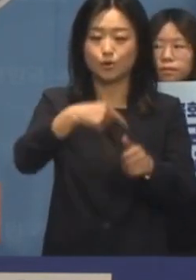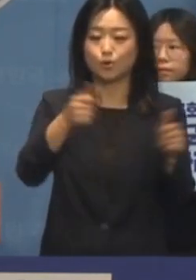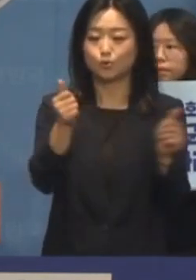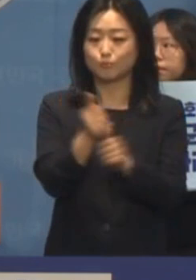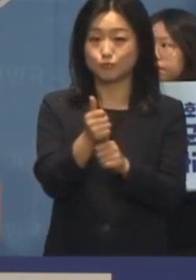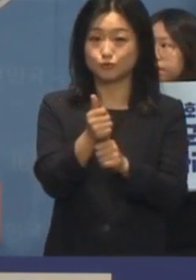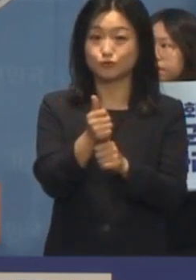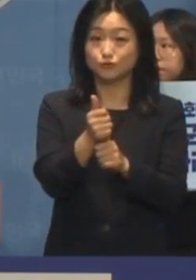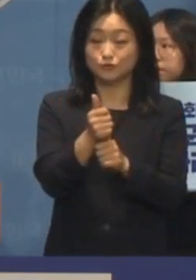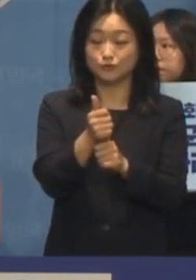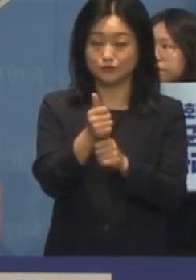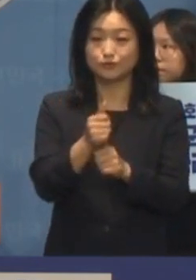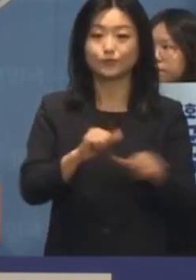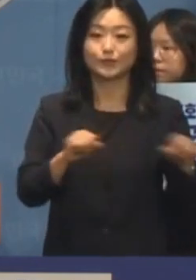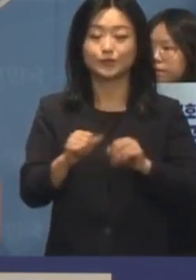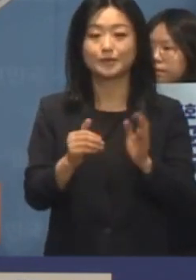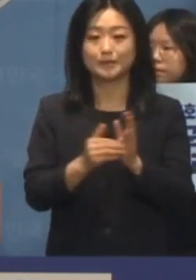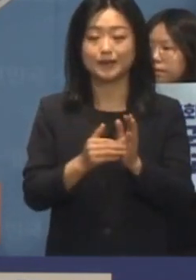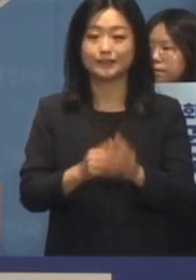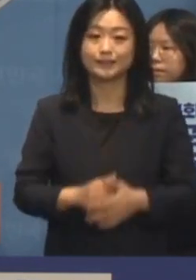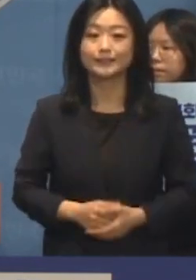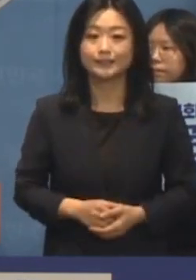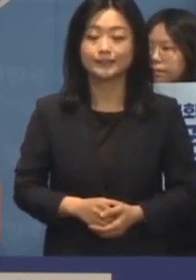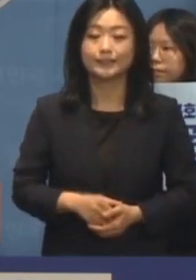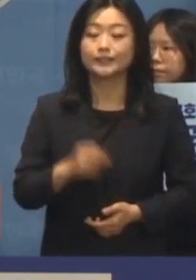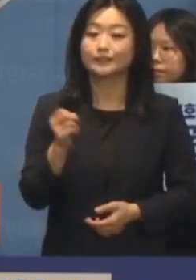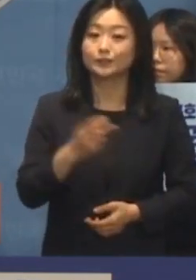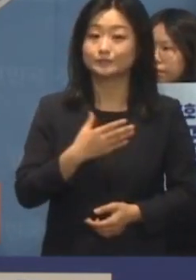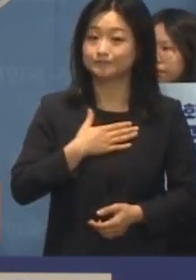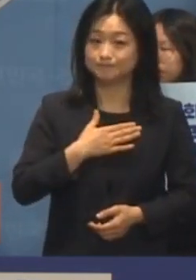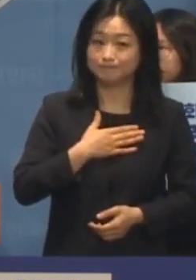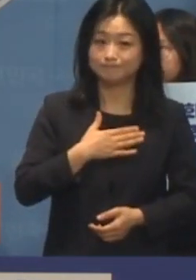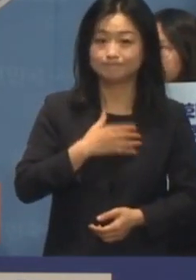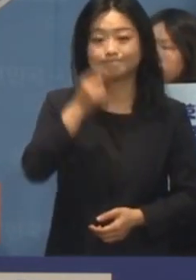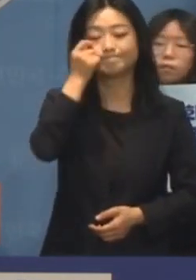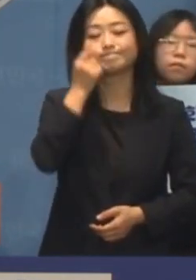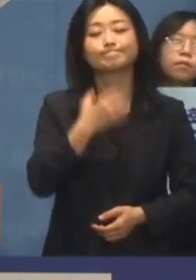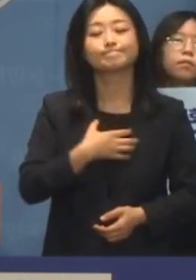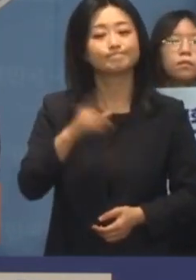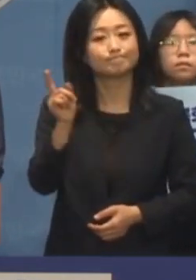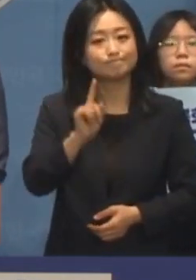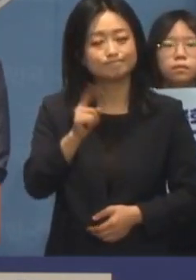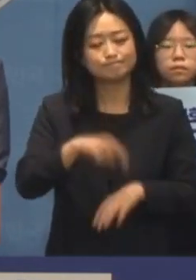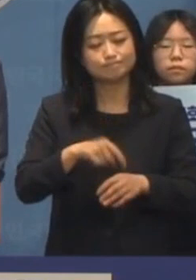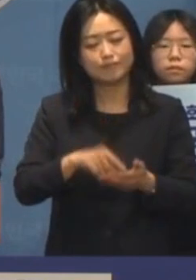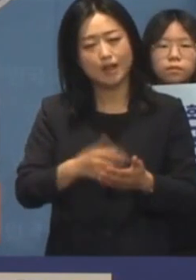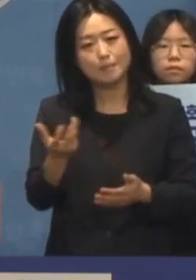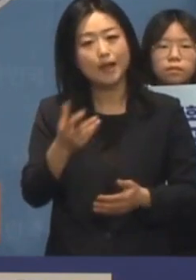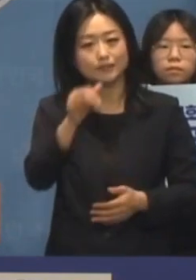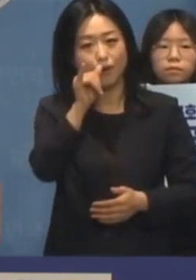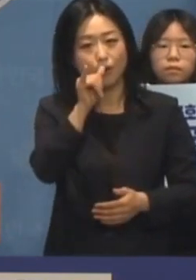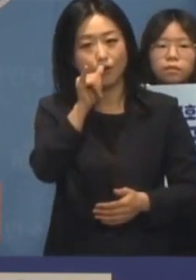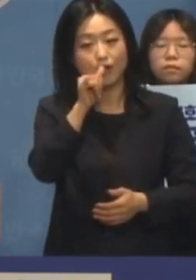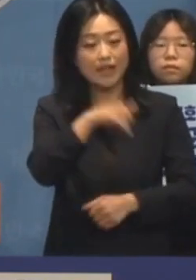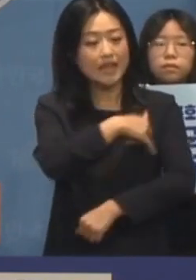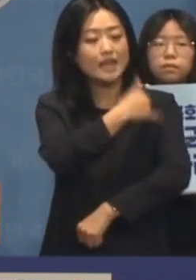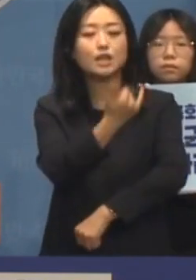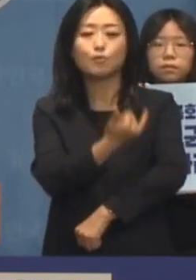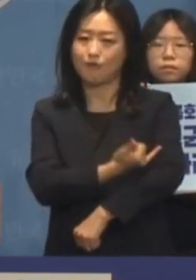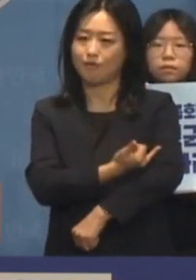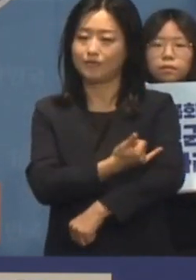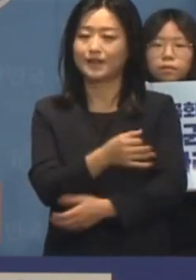청년 의원으로 활동한 바 있습니다. 그리고 그 과정에서 정말 슬프게도 정말 가슴 아프게도 인권이라는